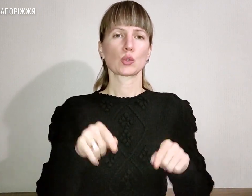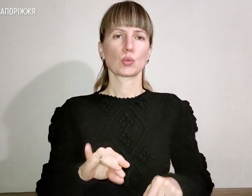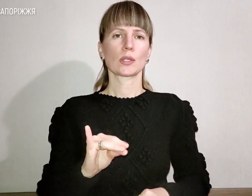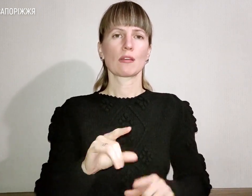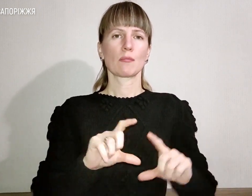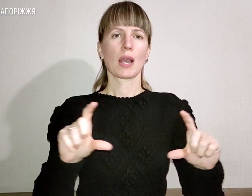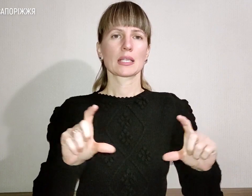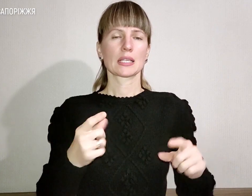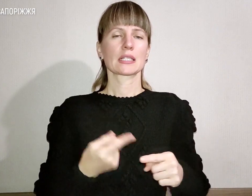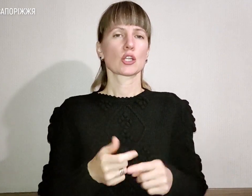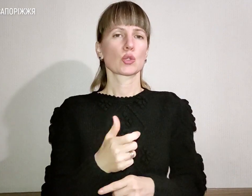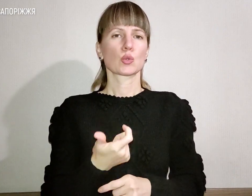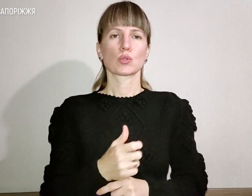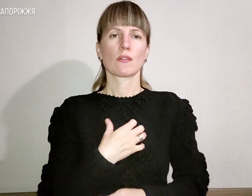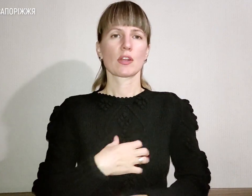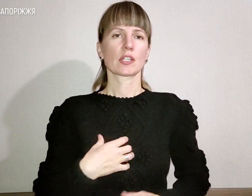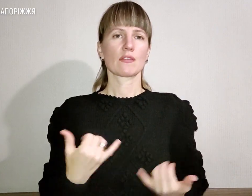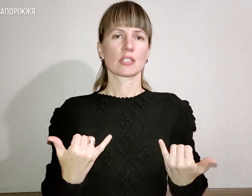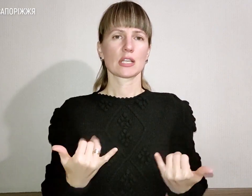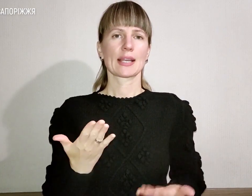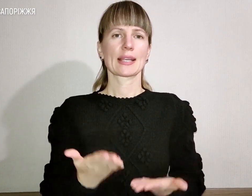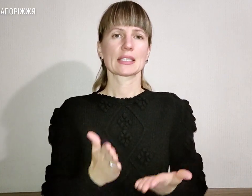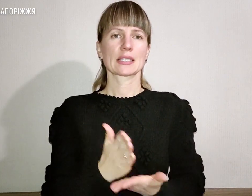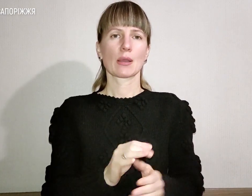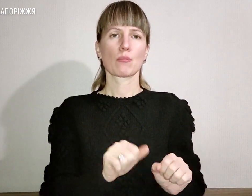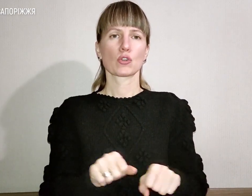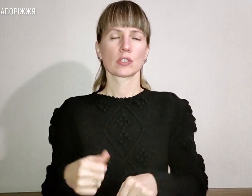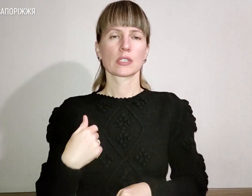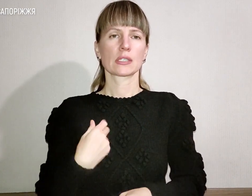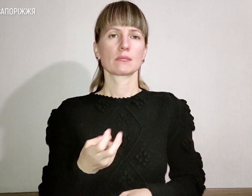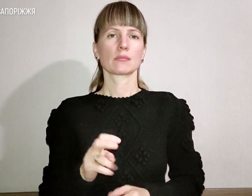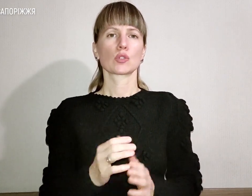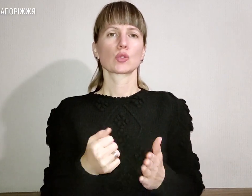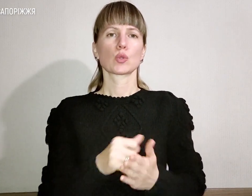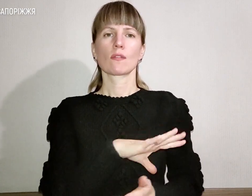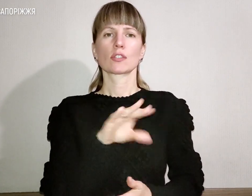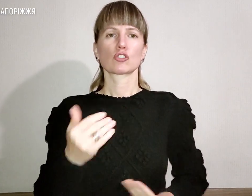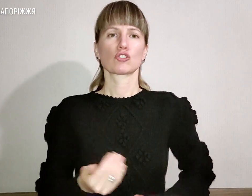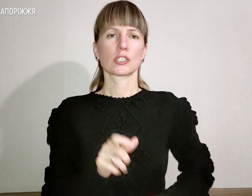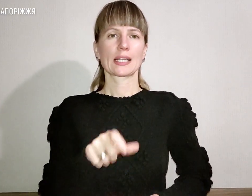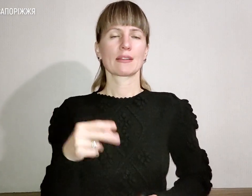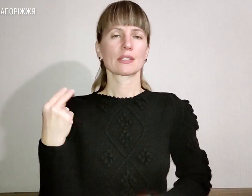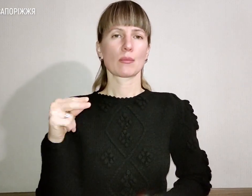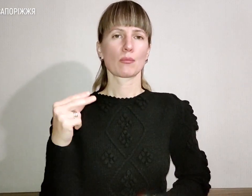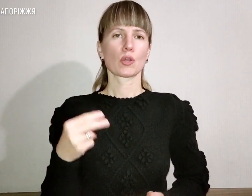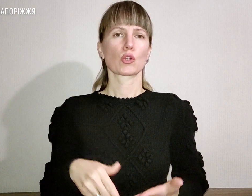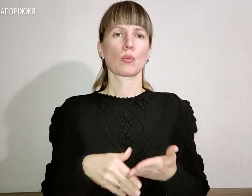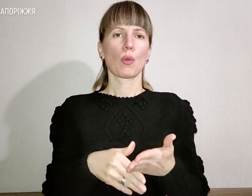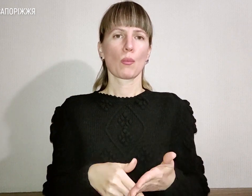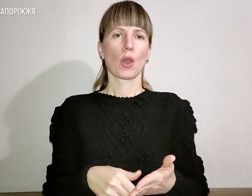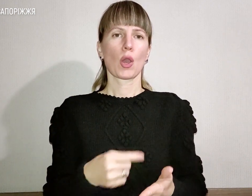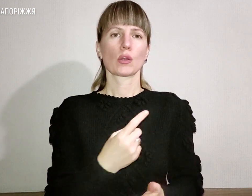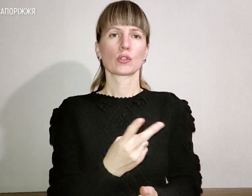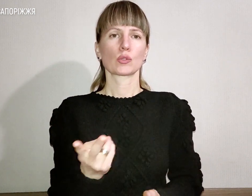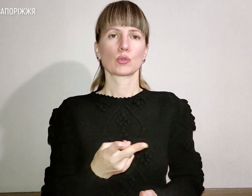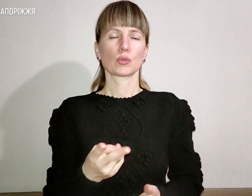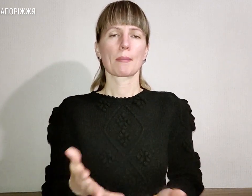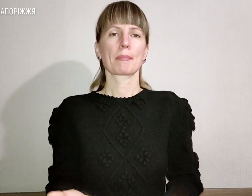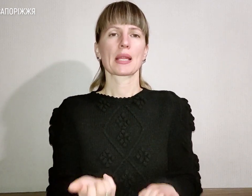магазинах. Це дуже важливо зараз. Якщо є можливість, я звертаюся до всіх жителів Запоріжжя. Допомагайте один одному, підтримуйте один